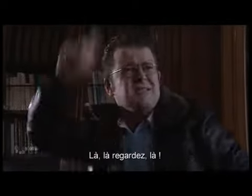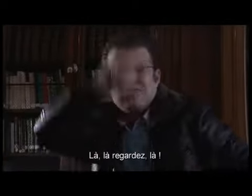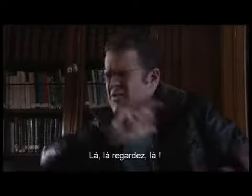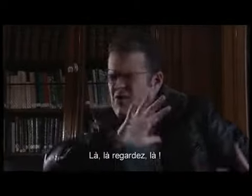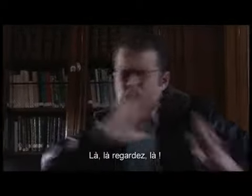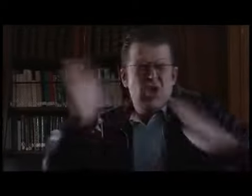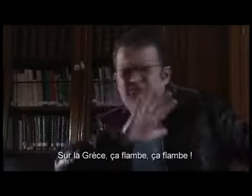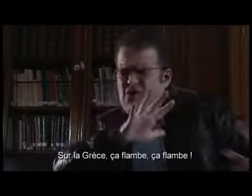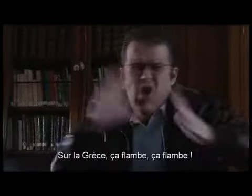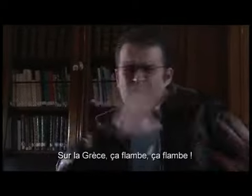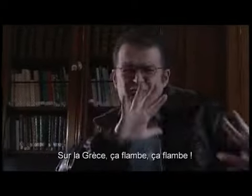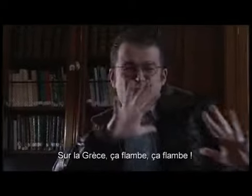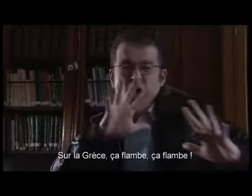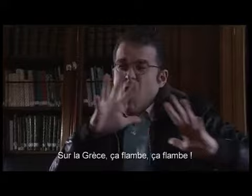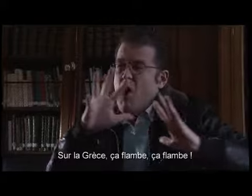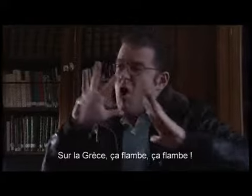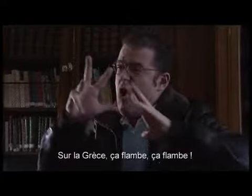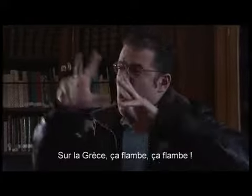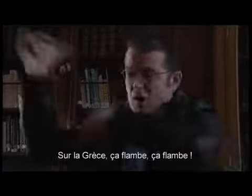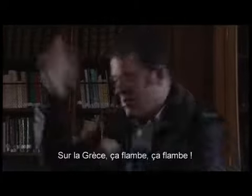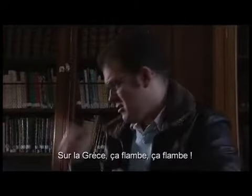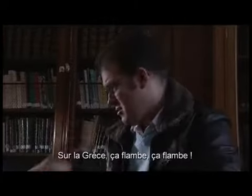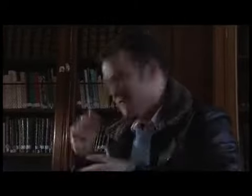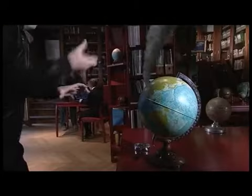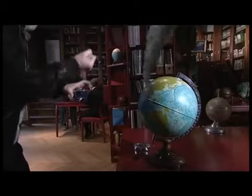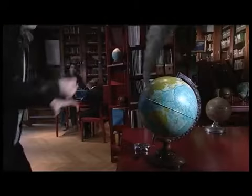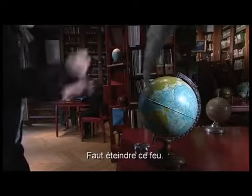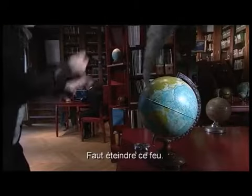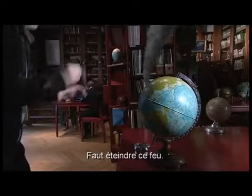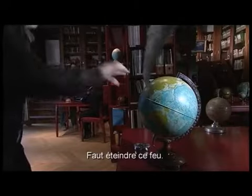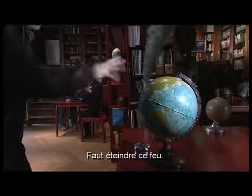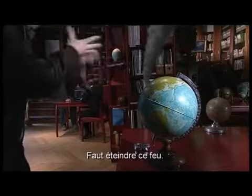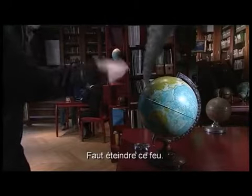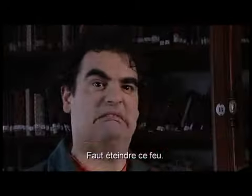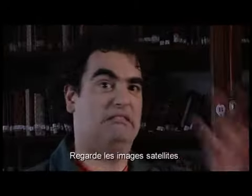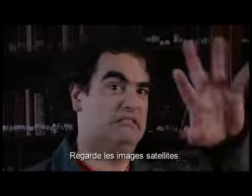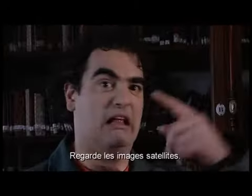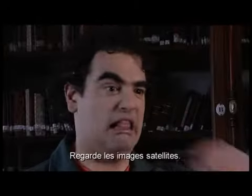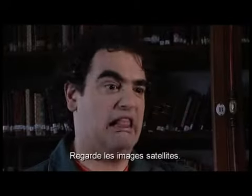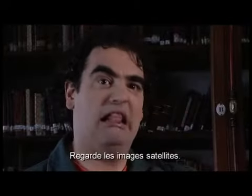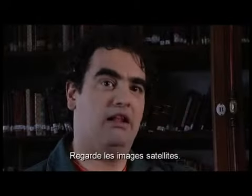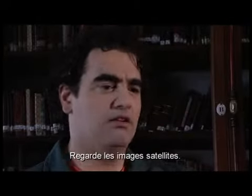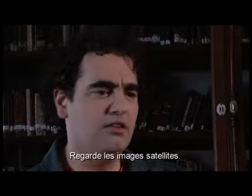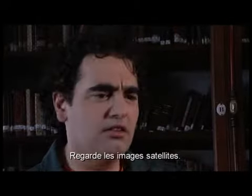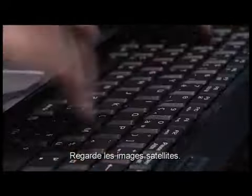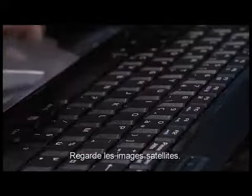Regardez, là, sur la graisse, ça flambe, ça flambe. Faut éteindre ce feu. Regarde, les images satellites.